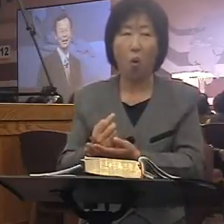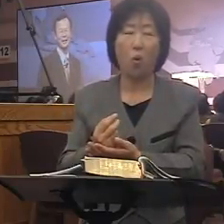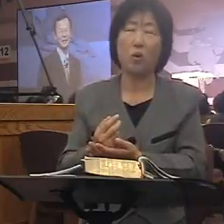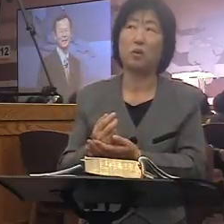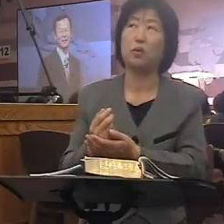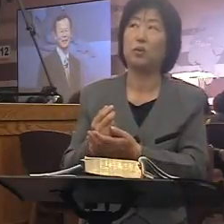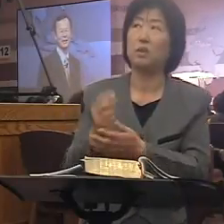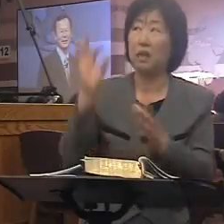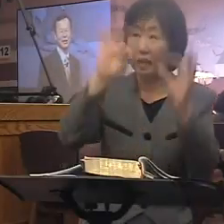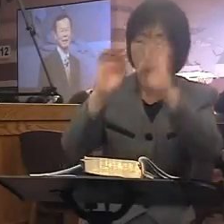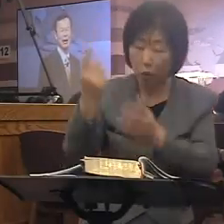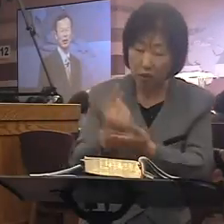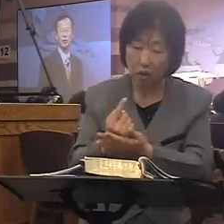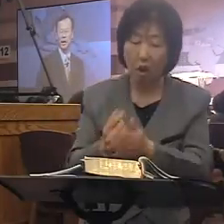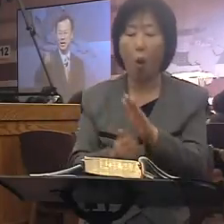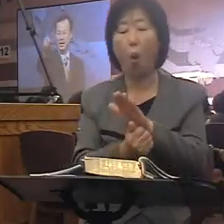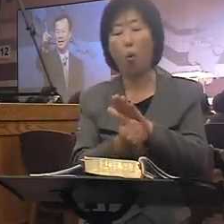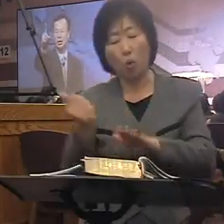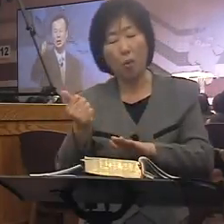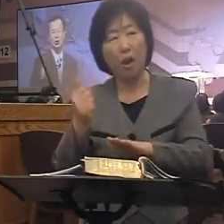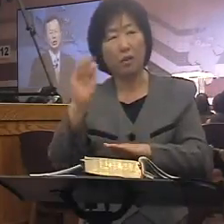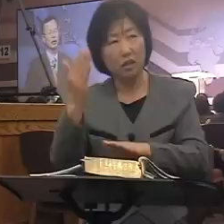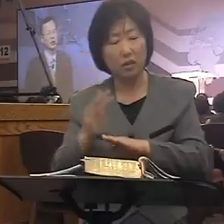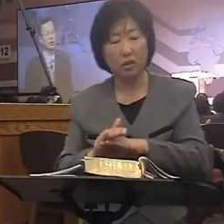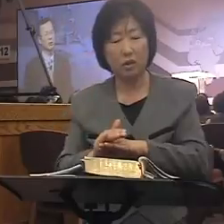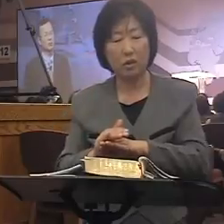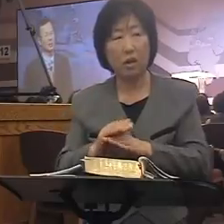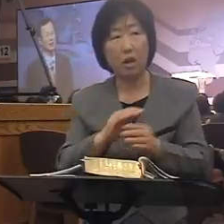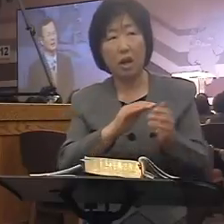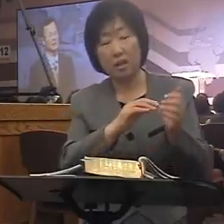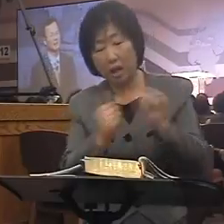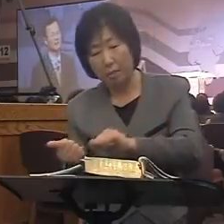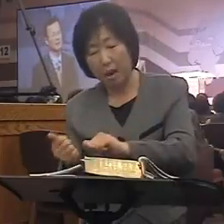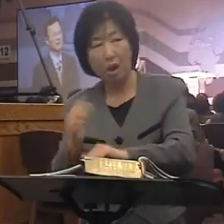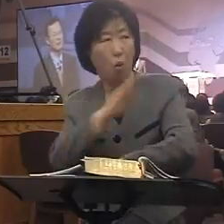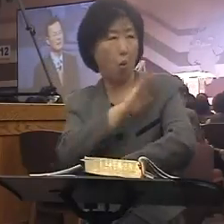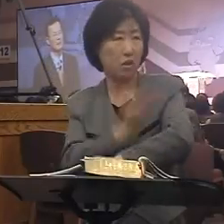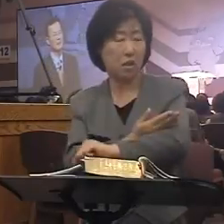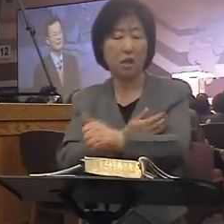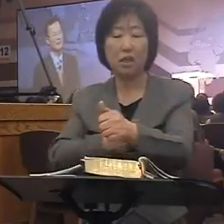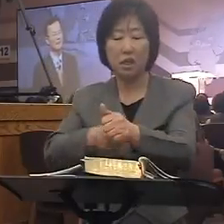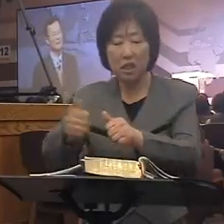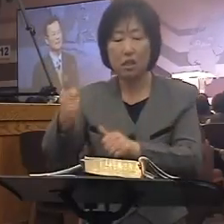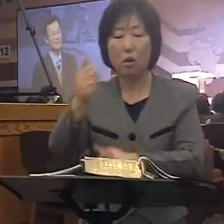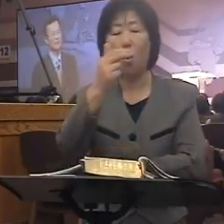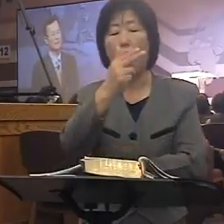되시는구나, 사망 권세를 이기신 주님이 되시는구나.